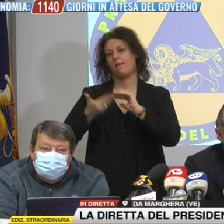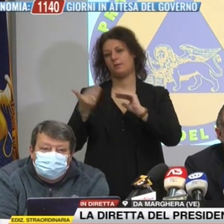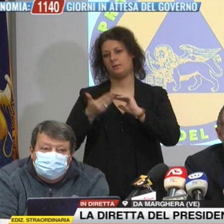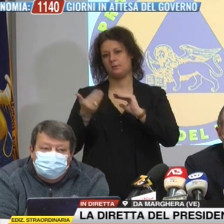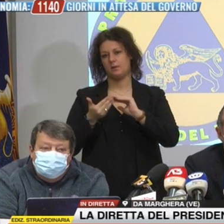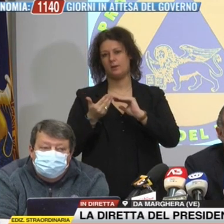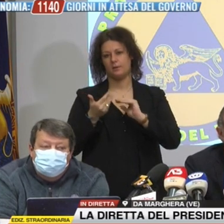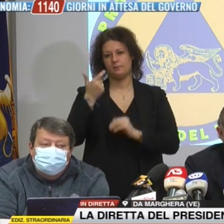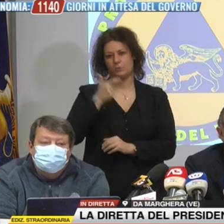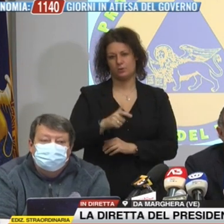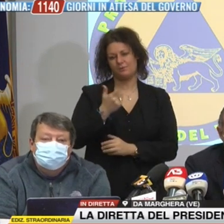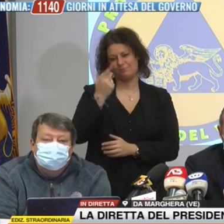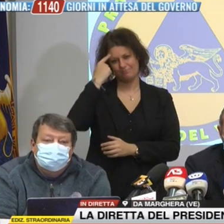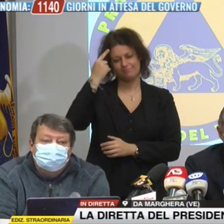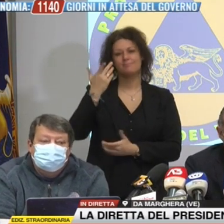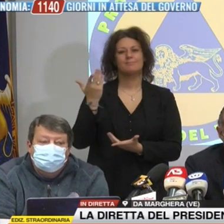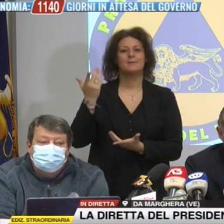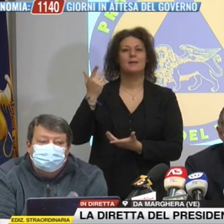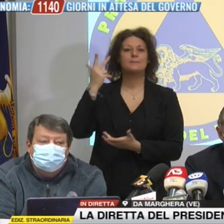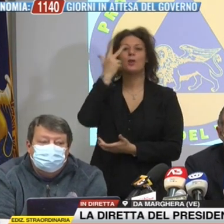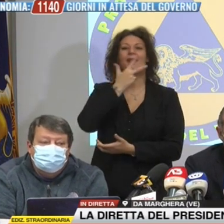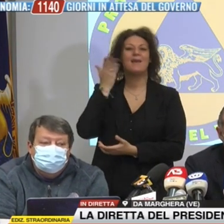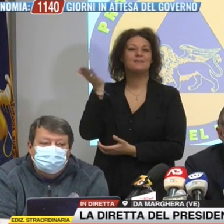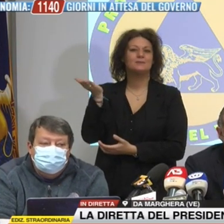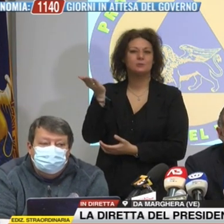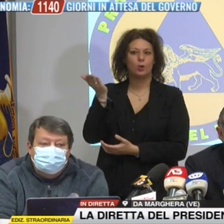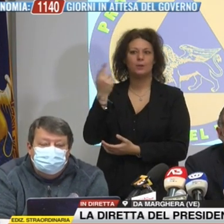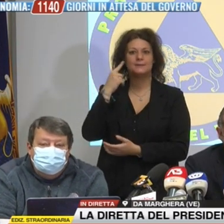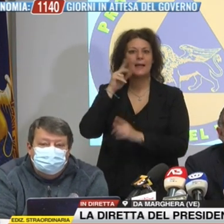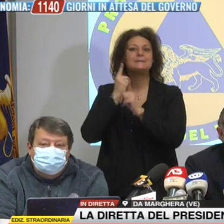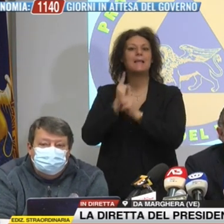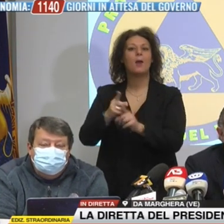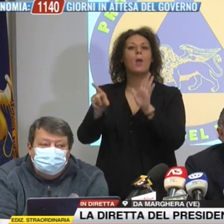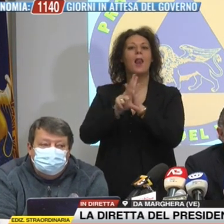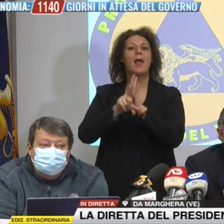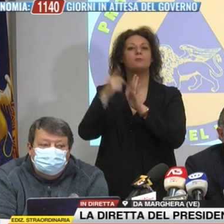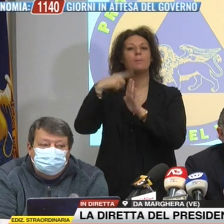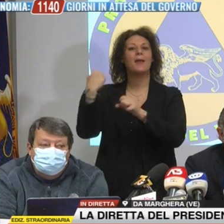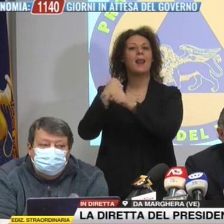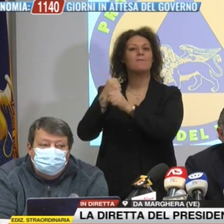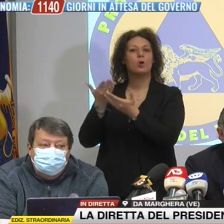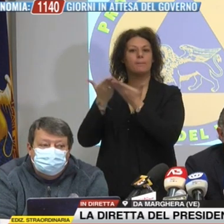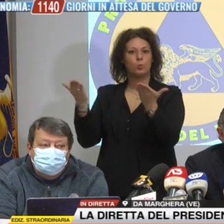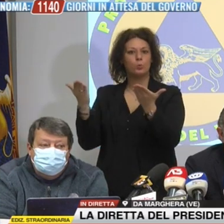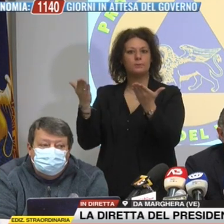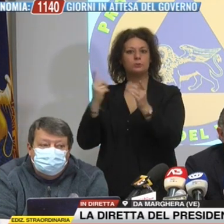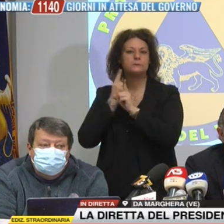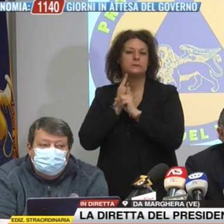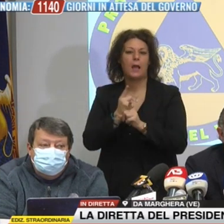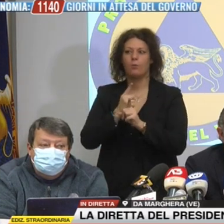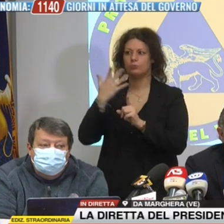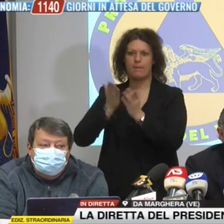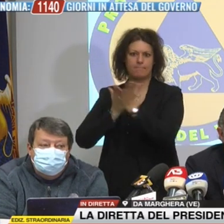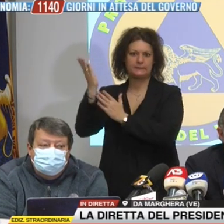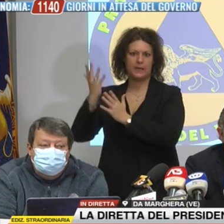io vedo Treviso, sono passati ormai 12 anni. No, ma su questa ragione concludo e poi mi taccio